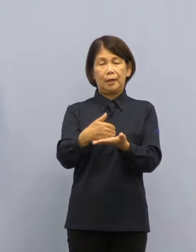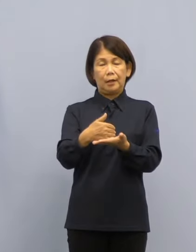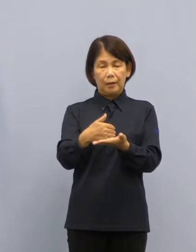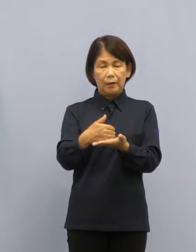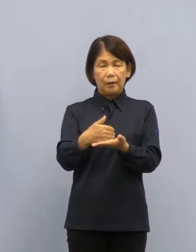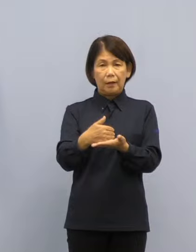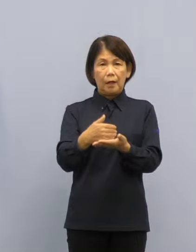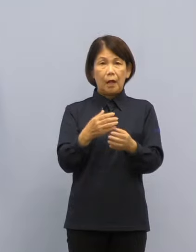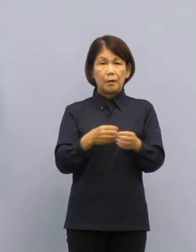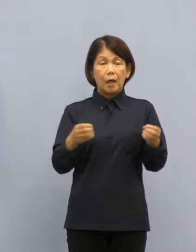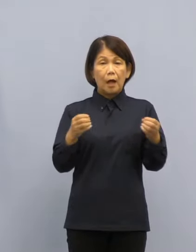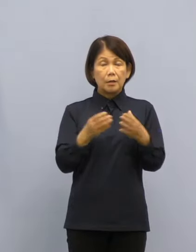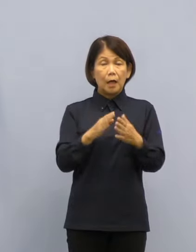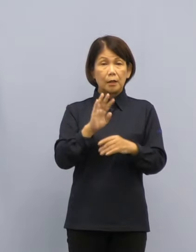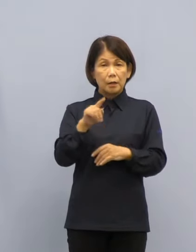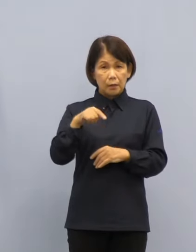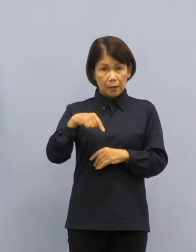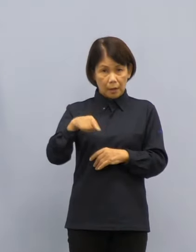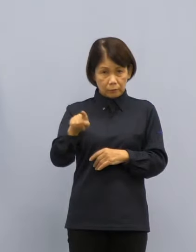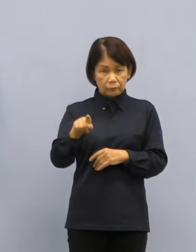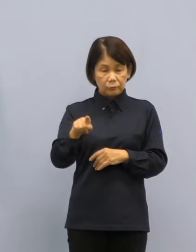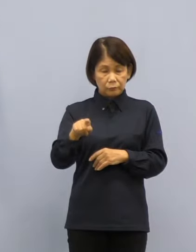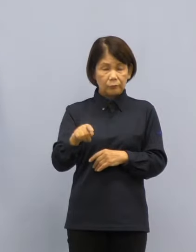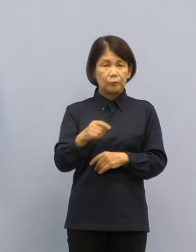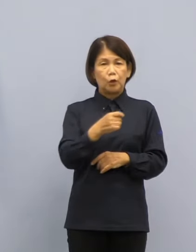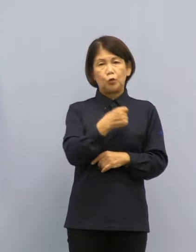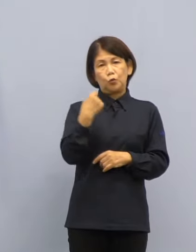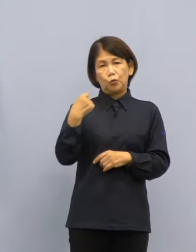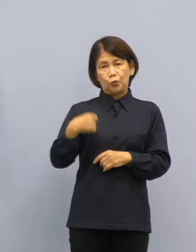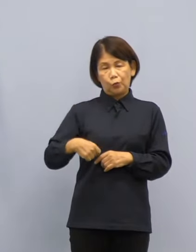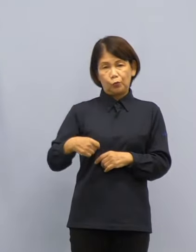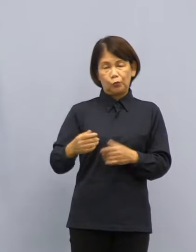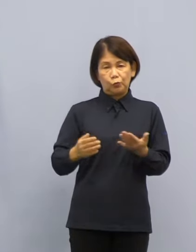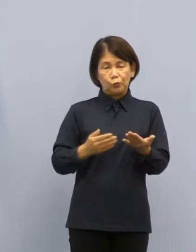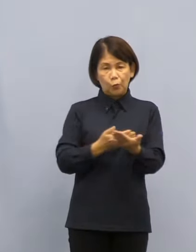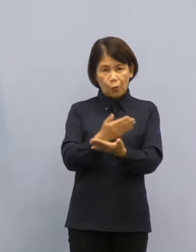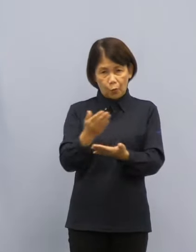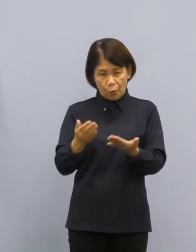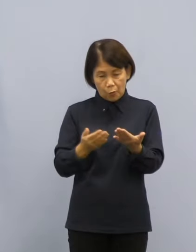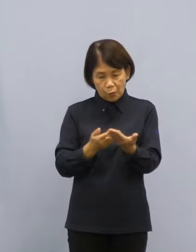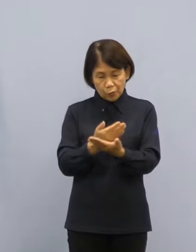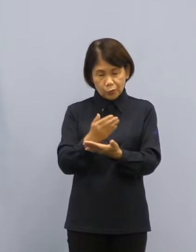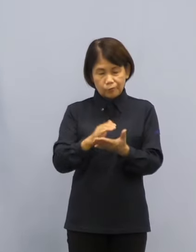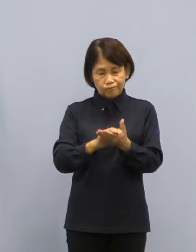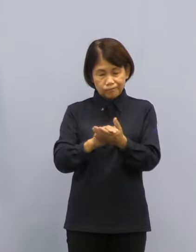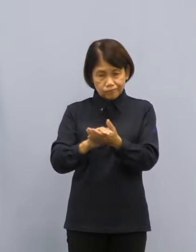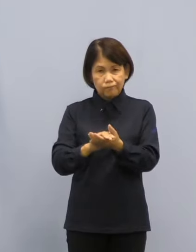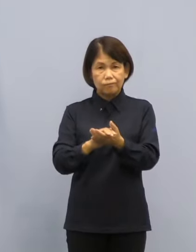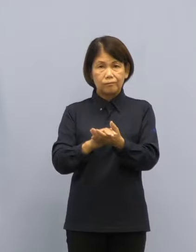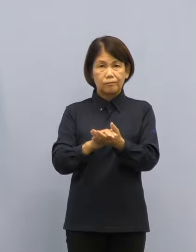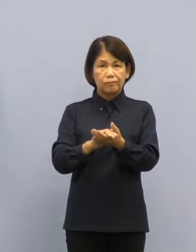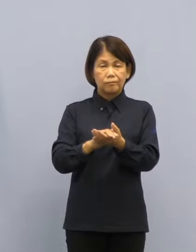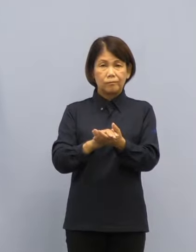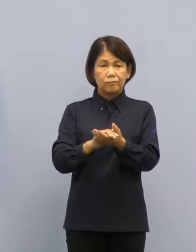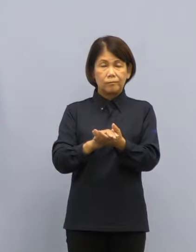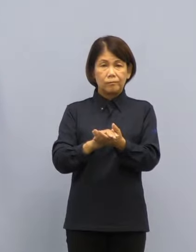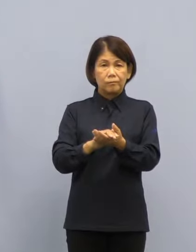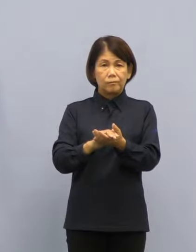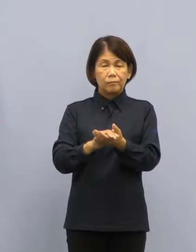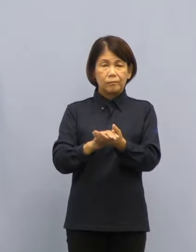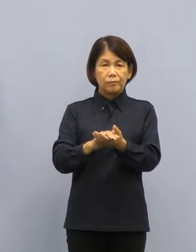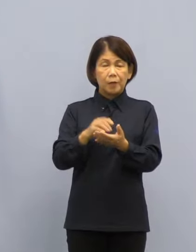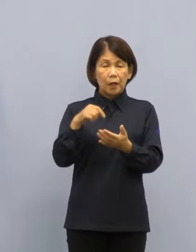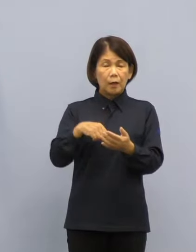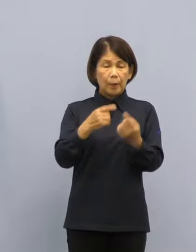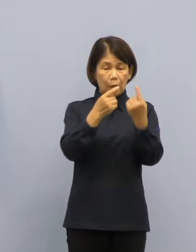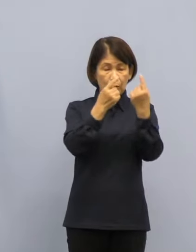長崎県は中国とは交流が深くあるかと思います。そうした中で、個別に